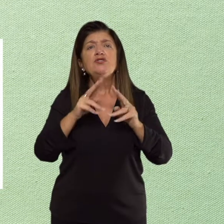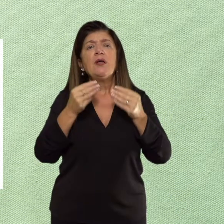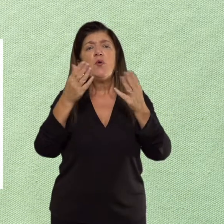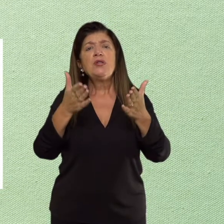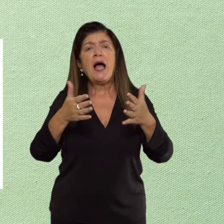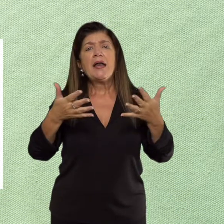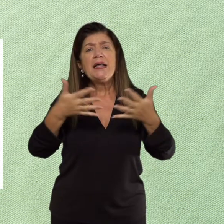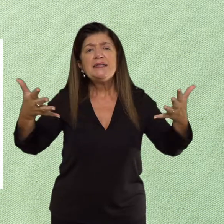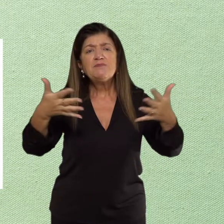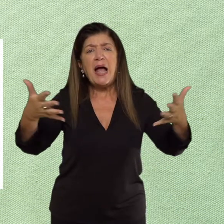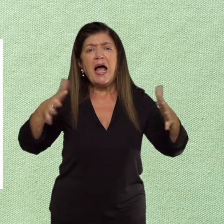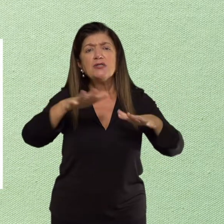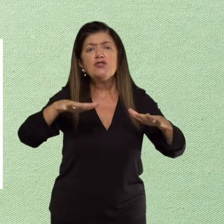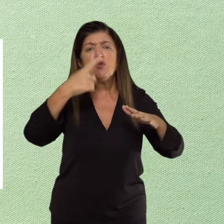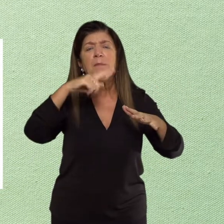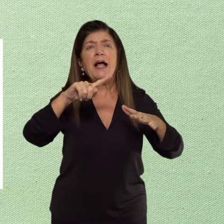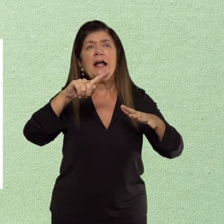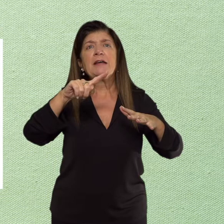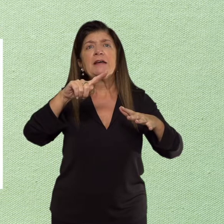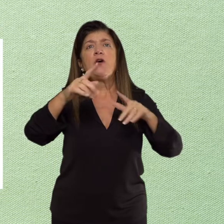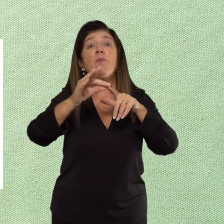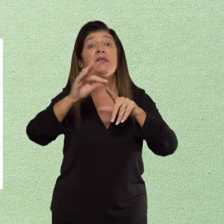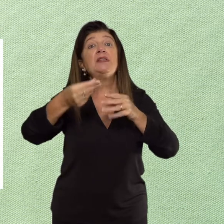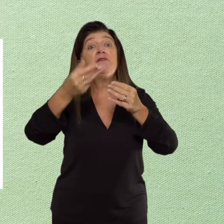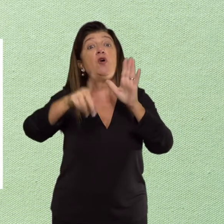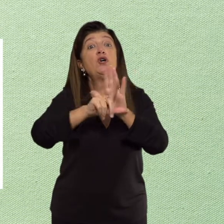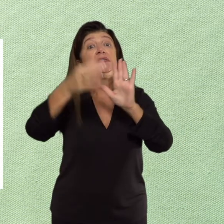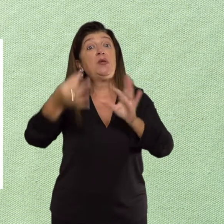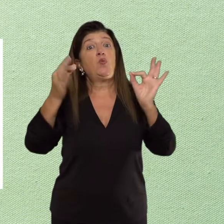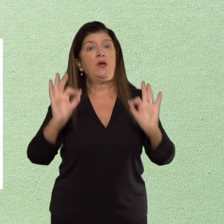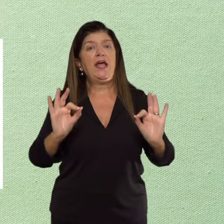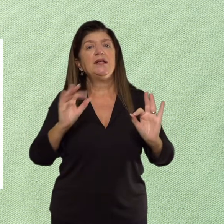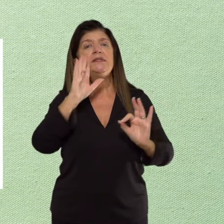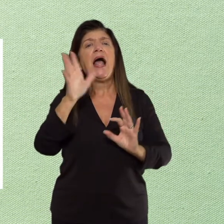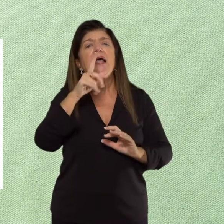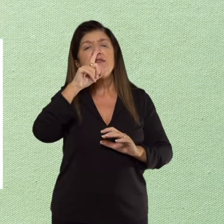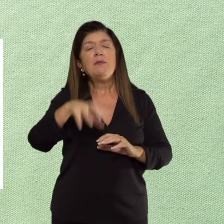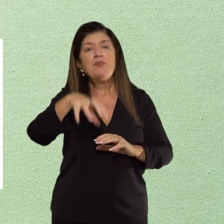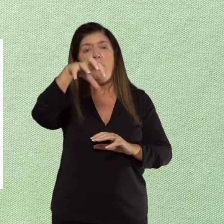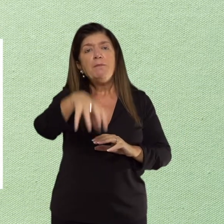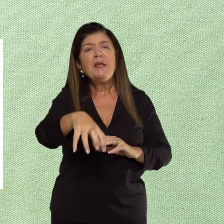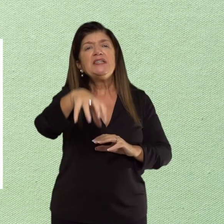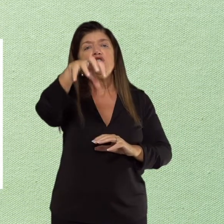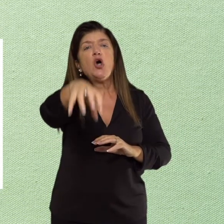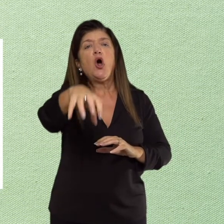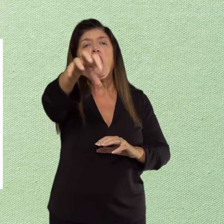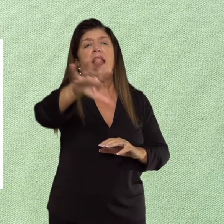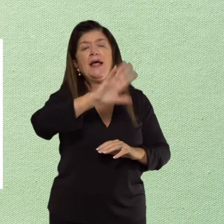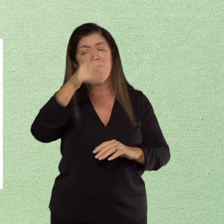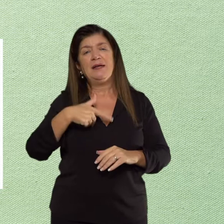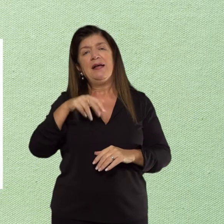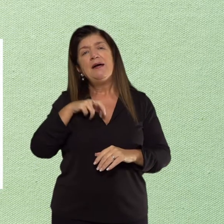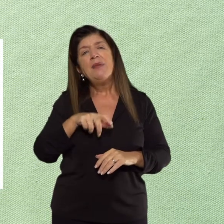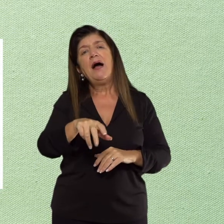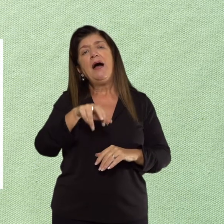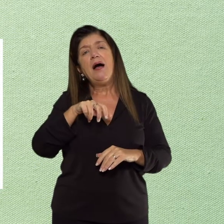alla sicurezza, ad esempio facciamo delle isole attorno agli incroci per ridurre la percorrenza sul